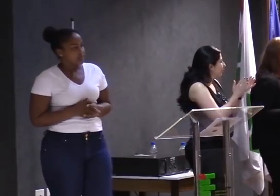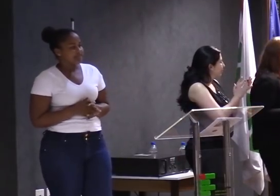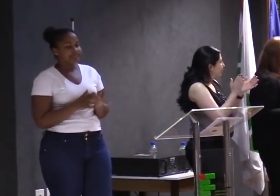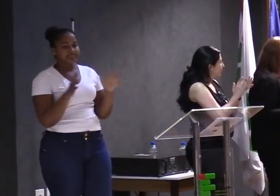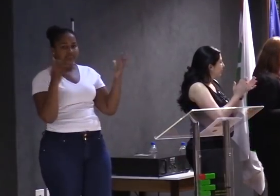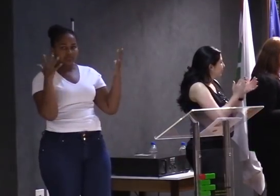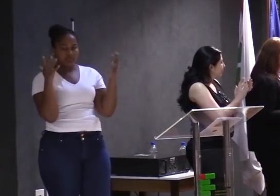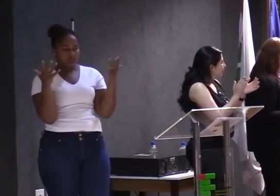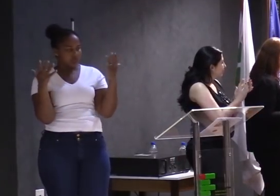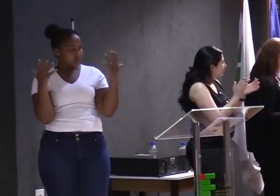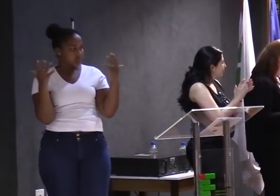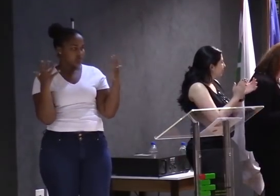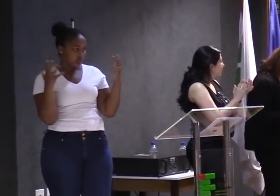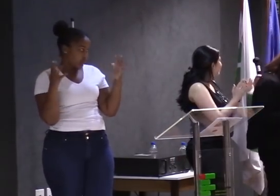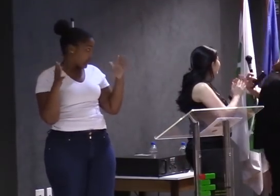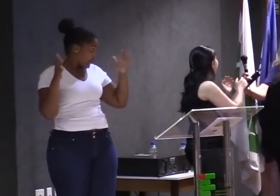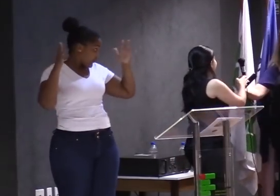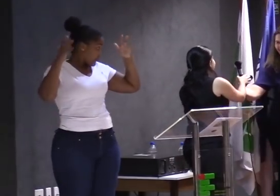Thank you.